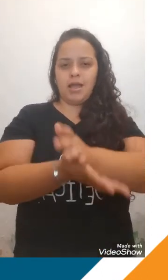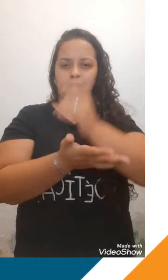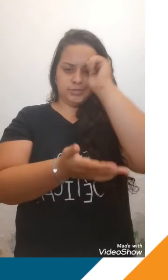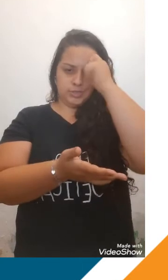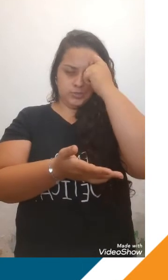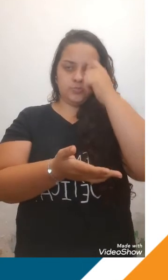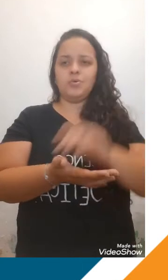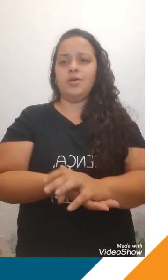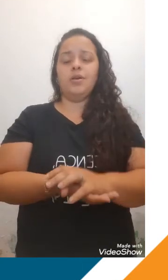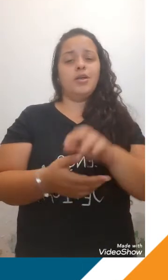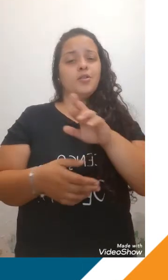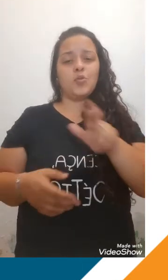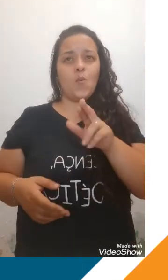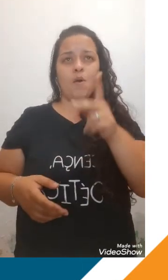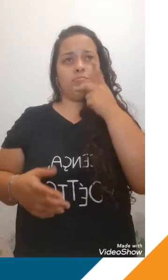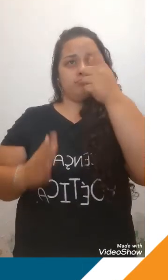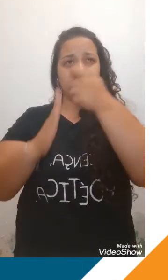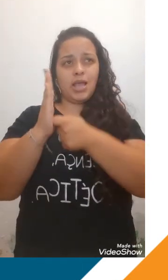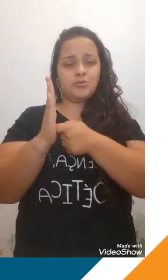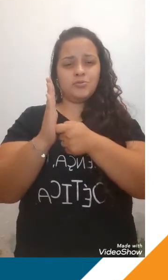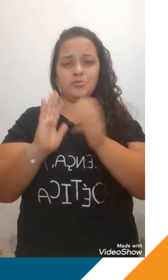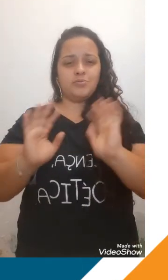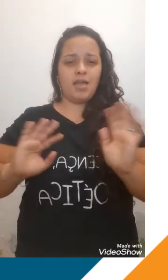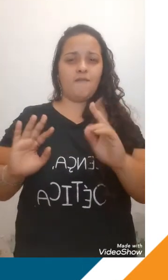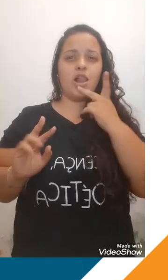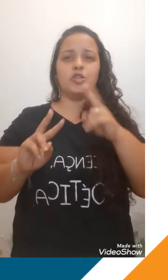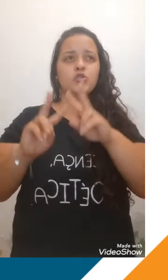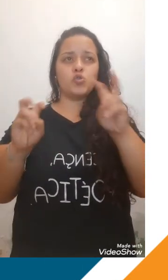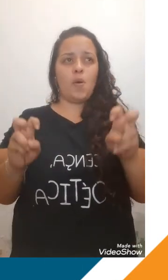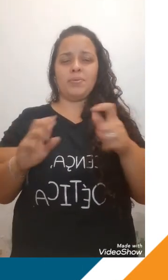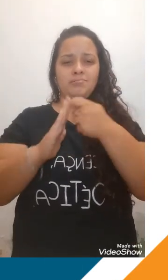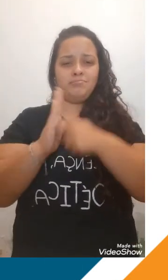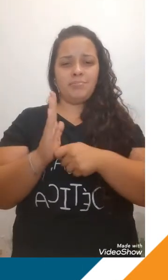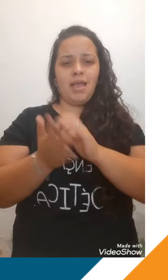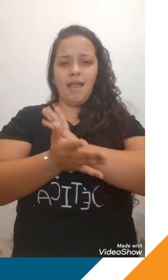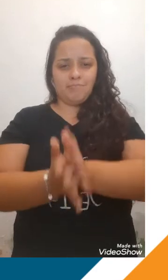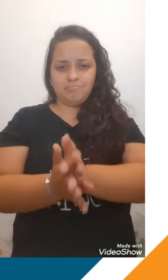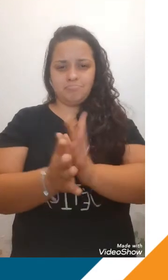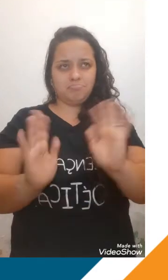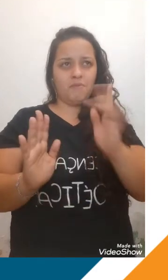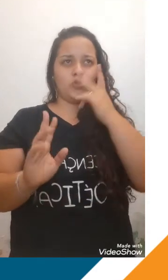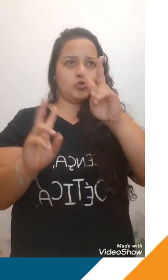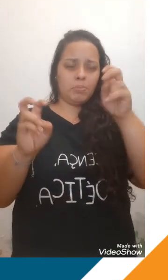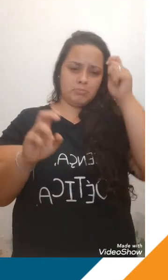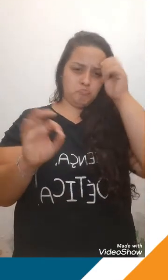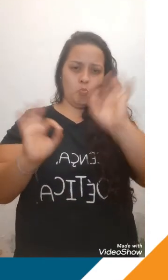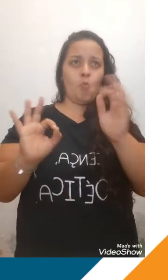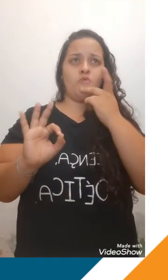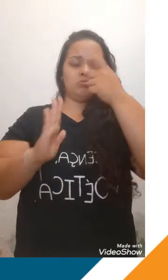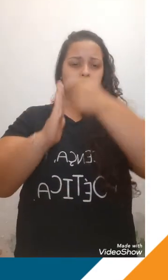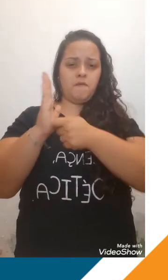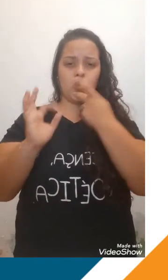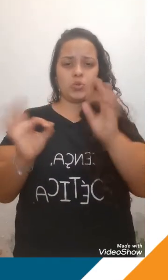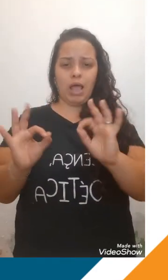questão especificamente não está falando sobre nenhum tipo de abordagem em relação à raça, tá? Então não